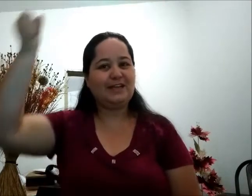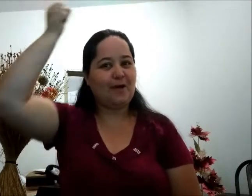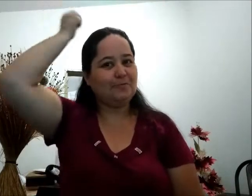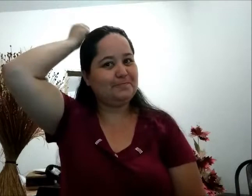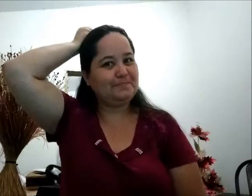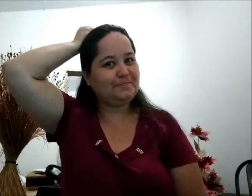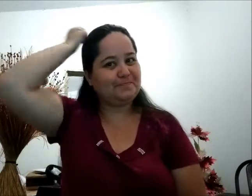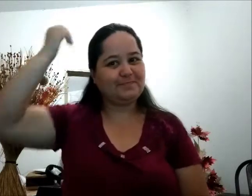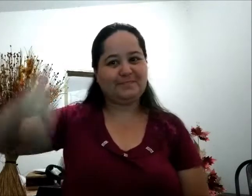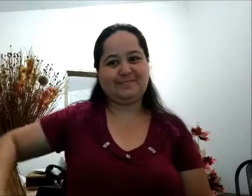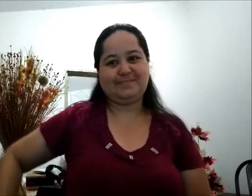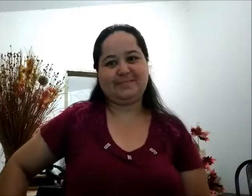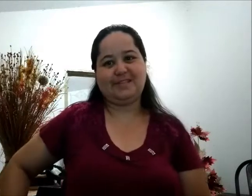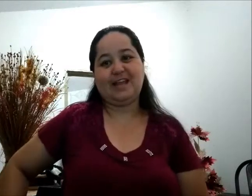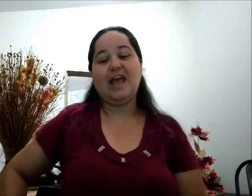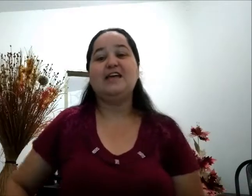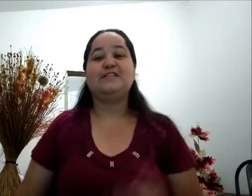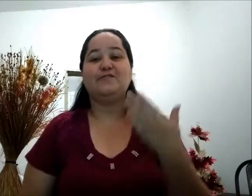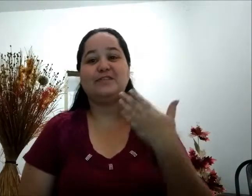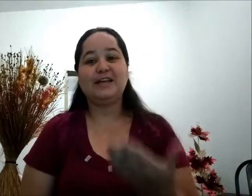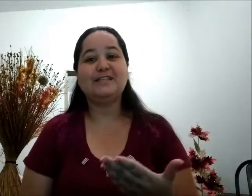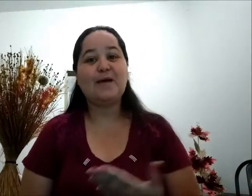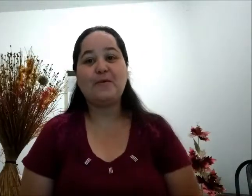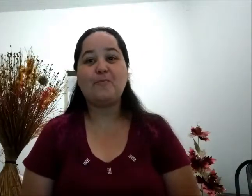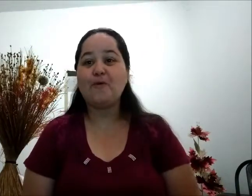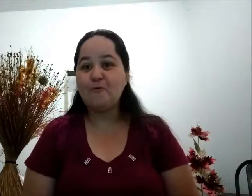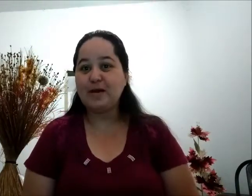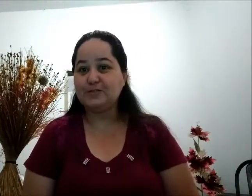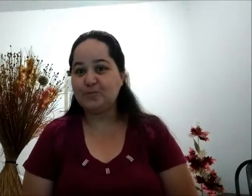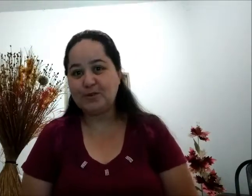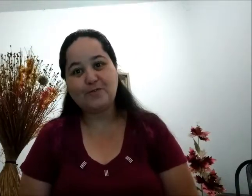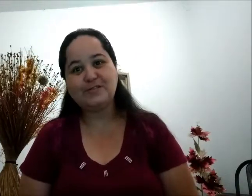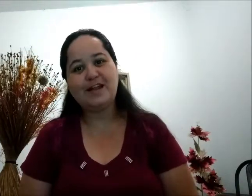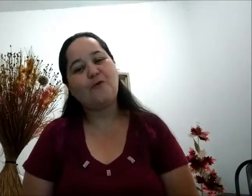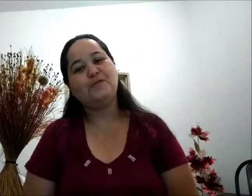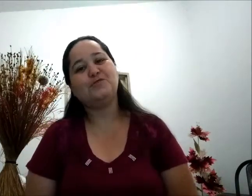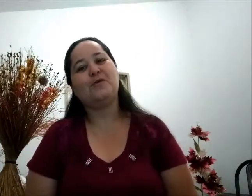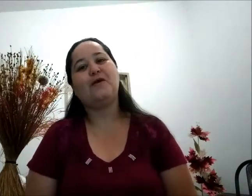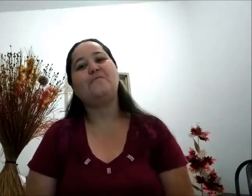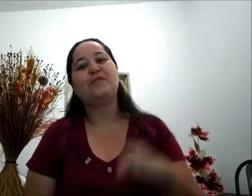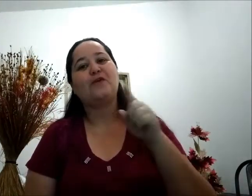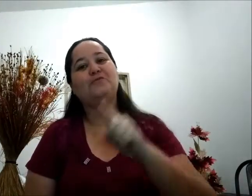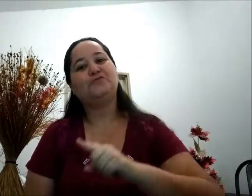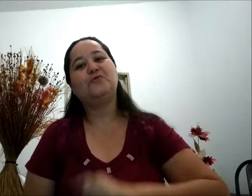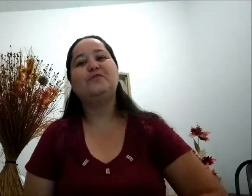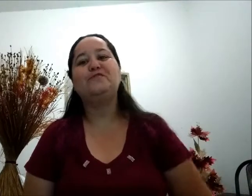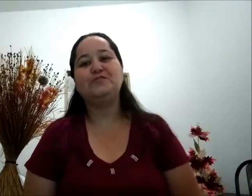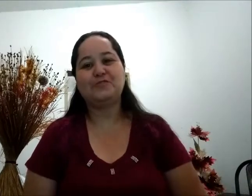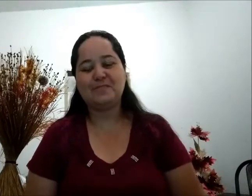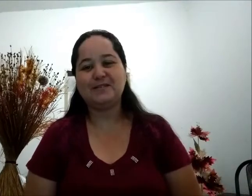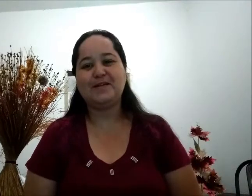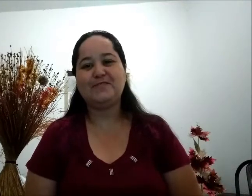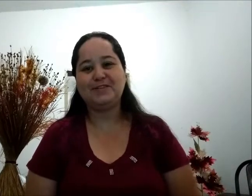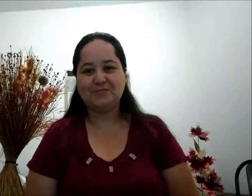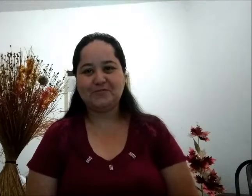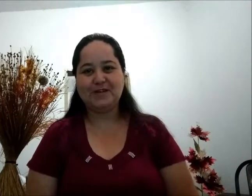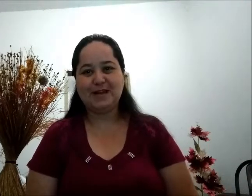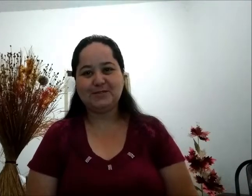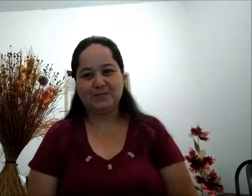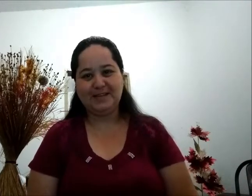sinal. Se você quer saber um pouco mais sobre o que é o sinal pessoal, continua no vídeo que mais pra frente eu vou falar sobre